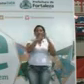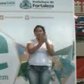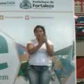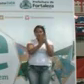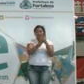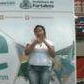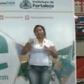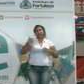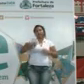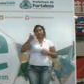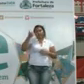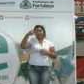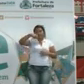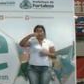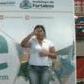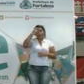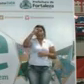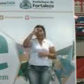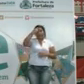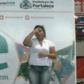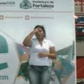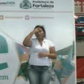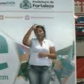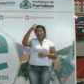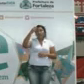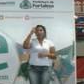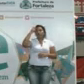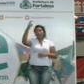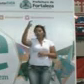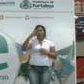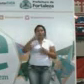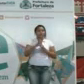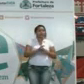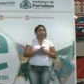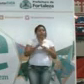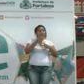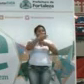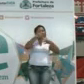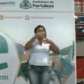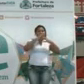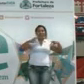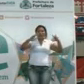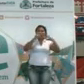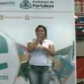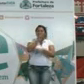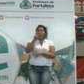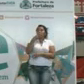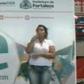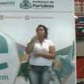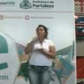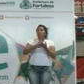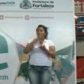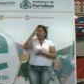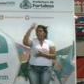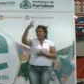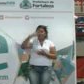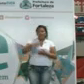anos ele é a mente mais brilhante da cidade dele. Todo mundo elogia aquele negro. Pense um homem